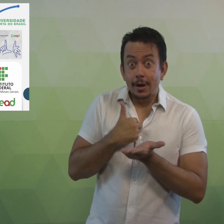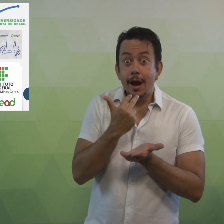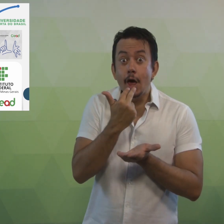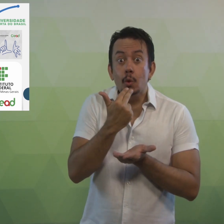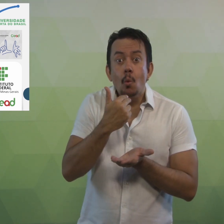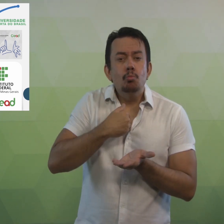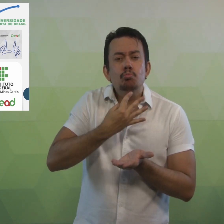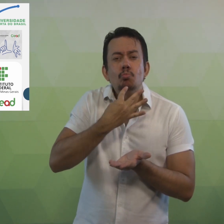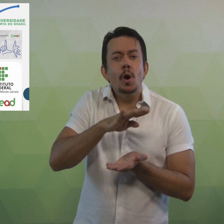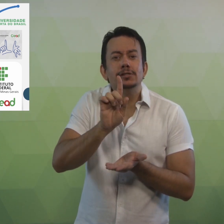conhecimento.